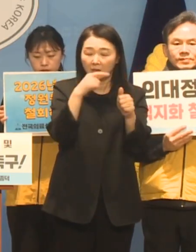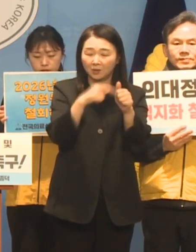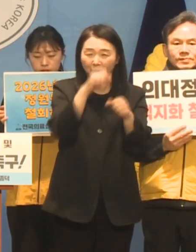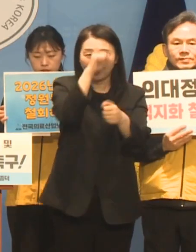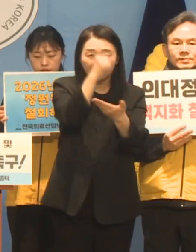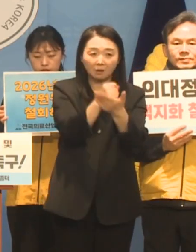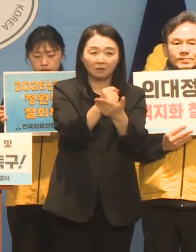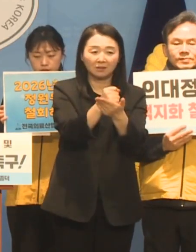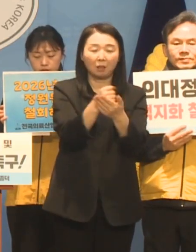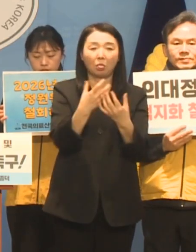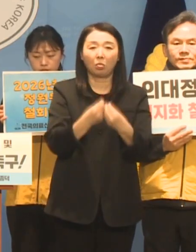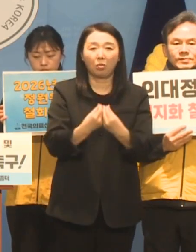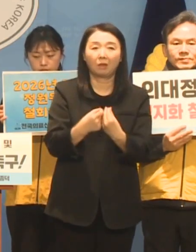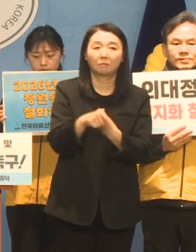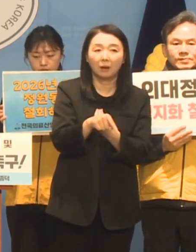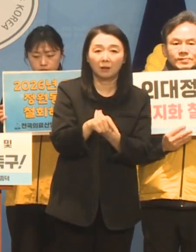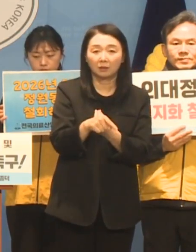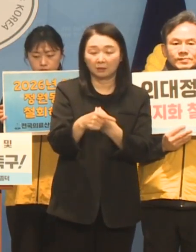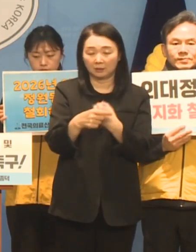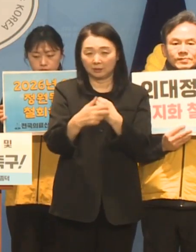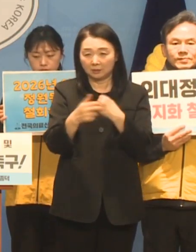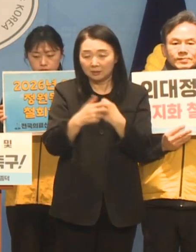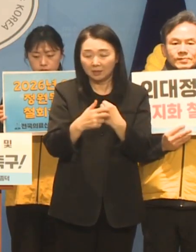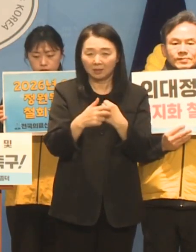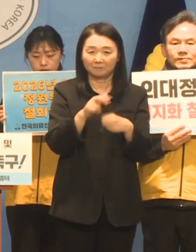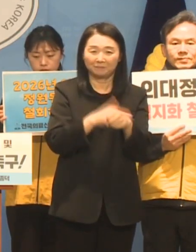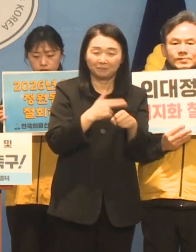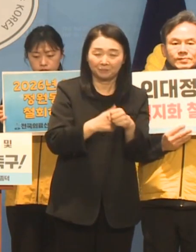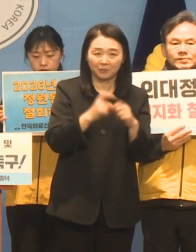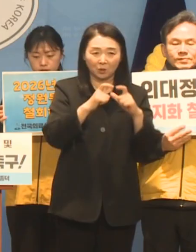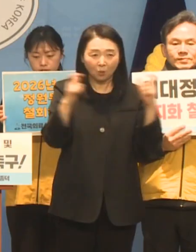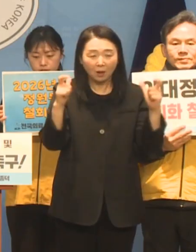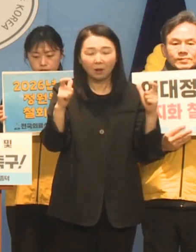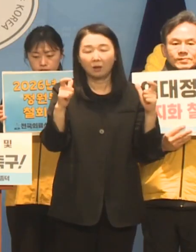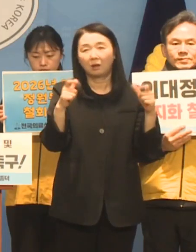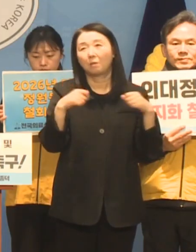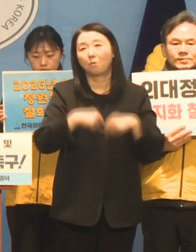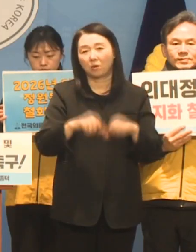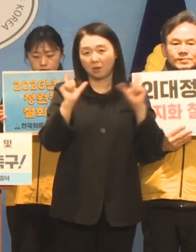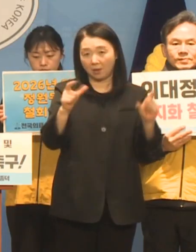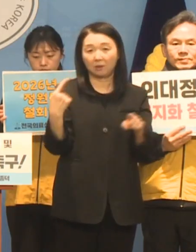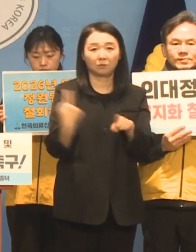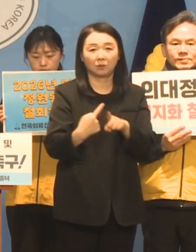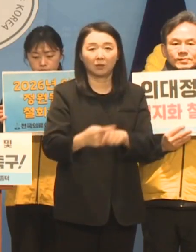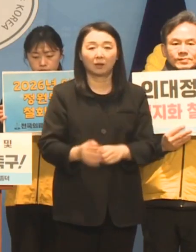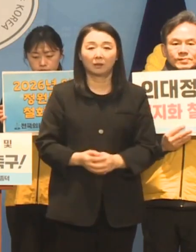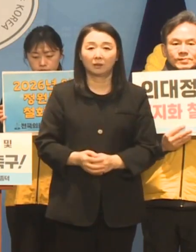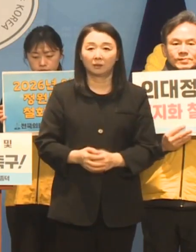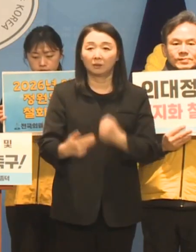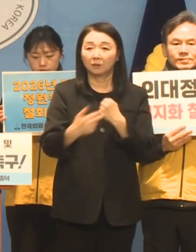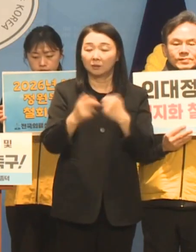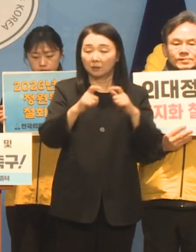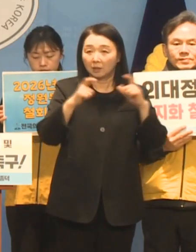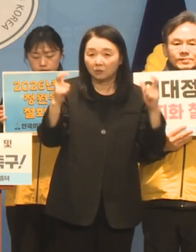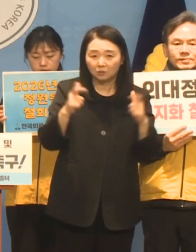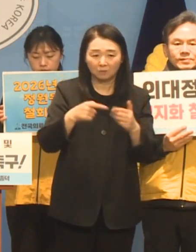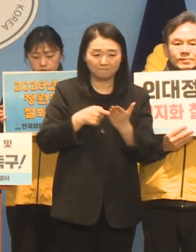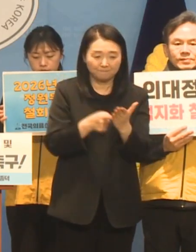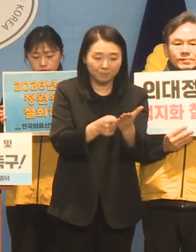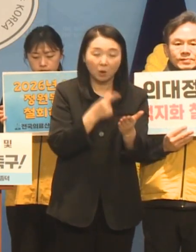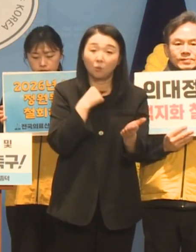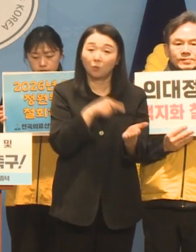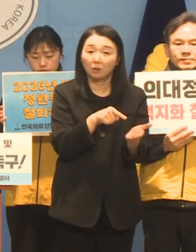핑계로 의사인력 확충 포기 선언이나 다름이 없습니다. 정부는 의대 증원 정책을